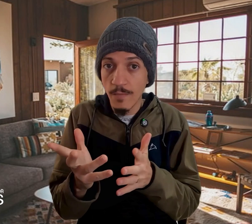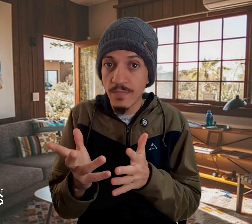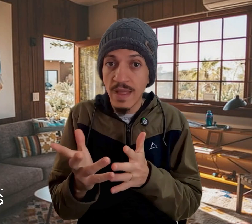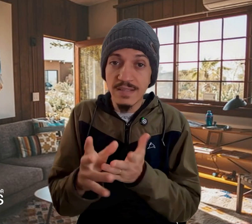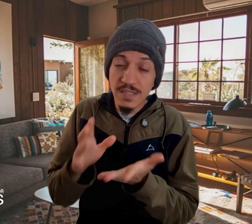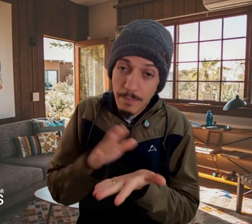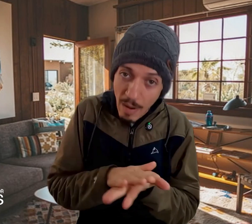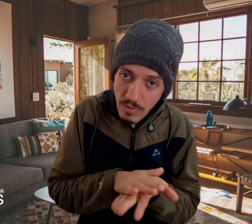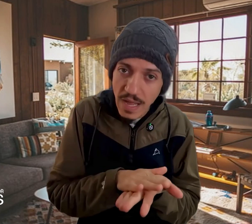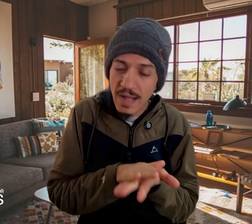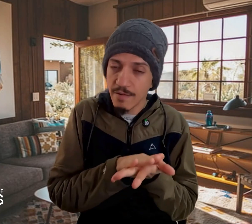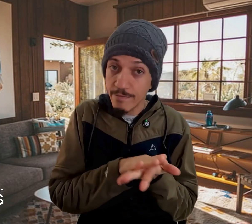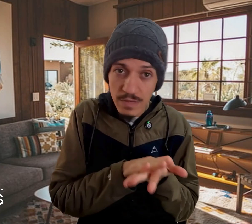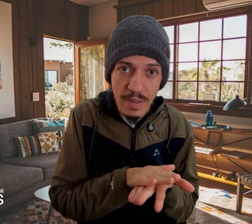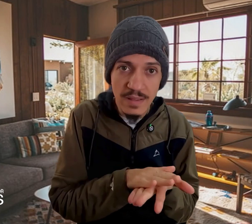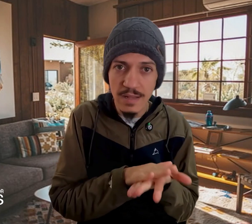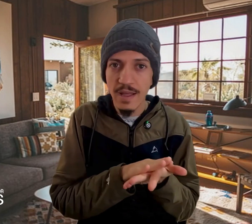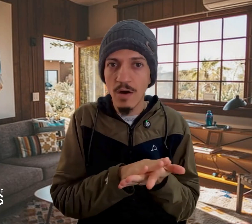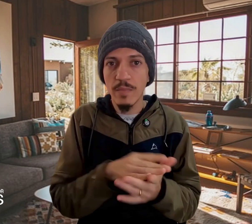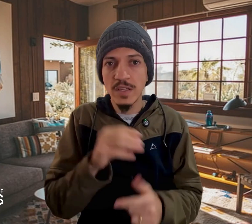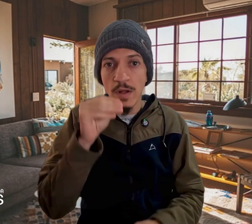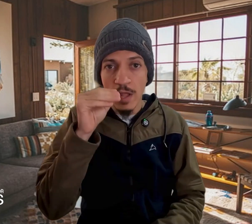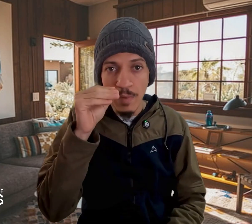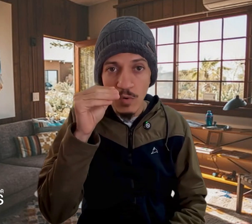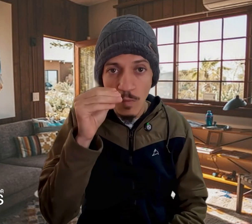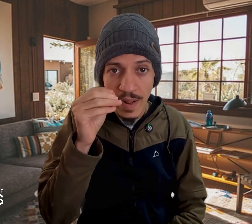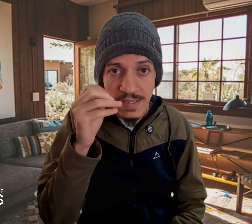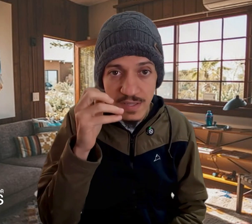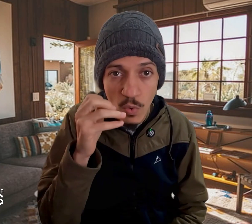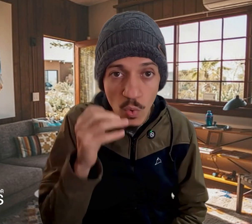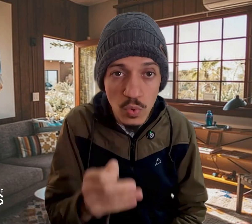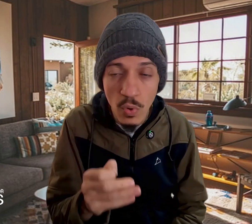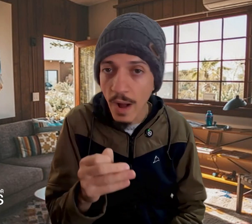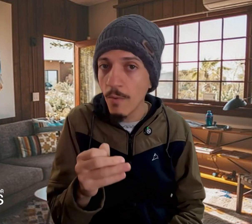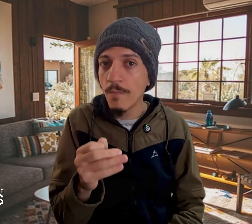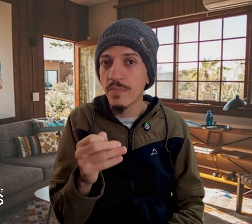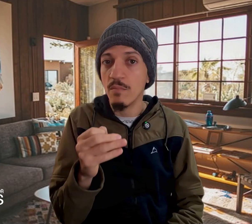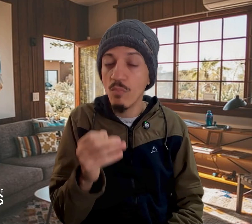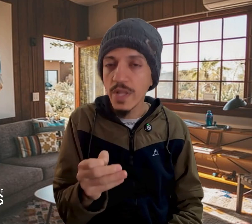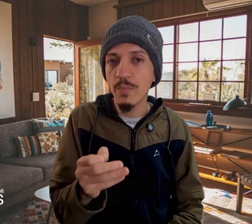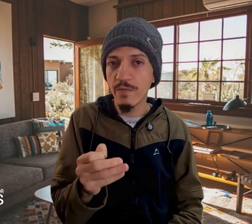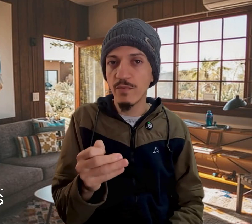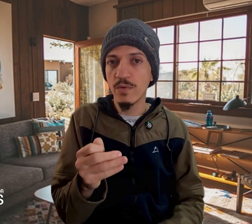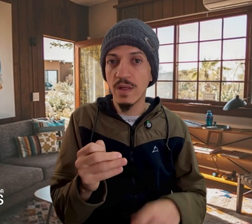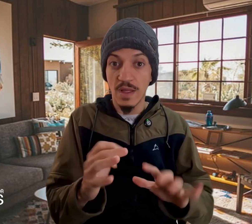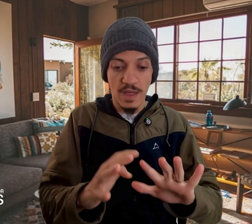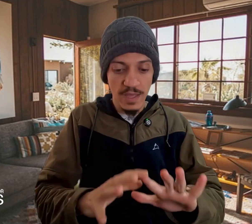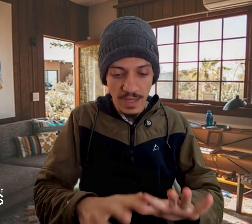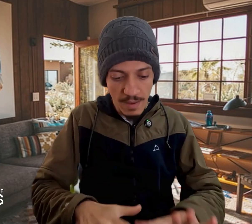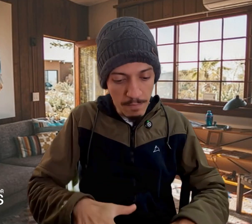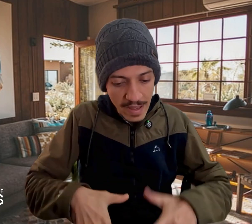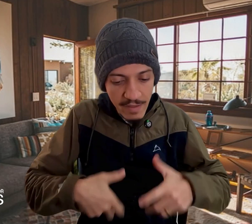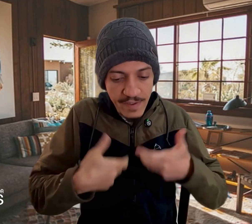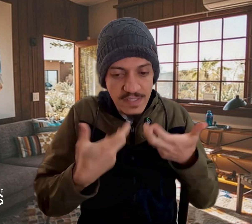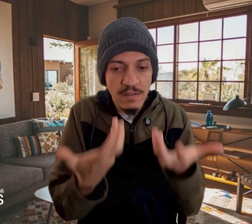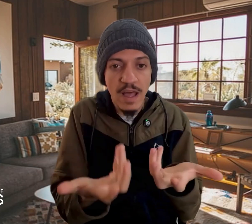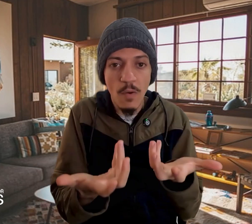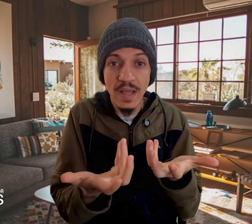ela seja pautada, fundamentada realmente numa compreensão cultural muito profunda e manifestando realmente a